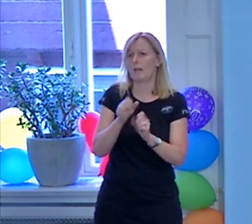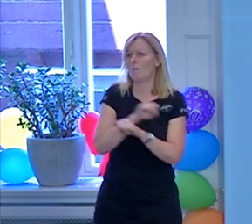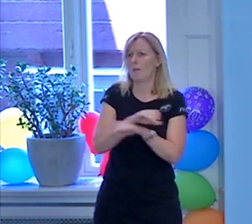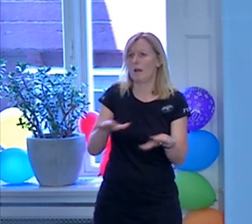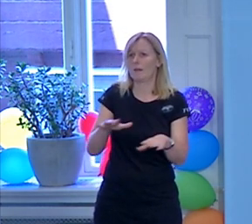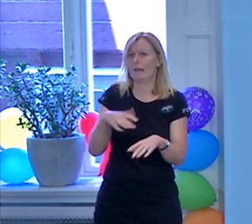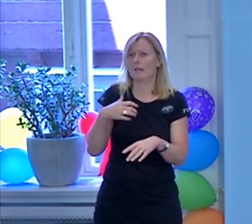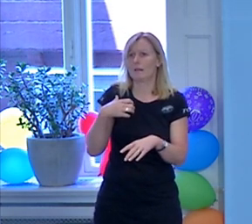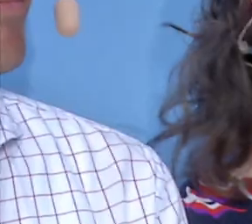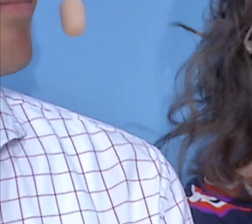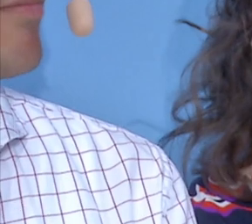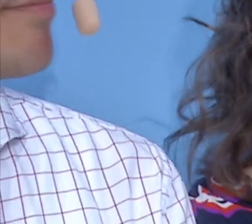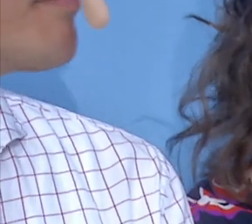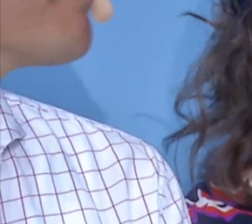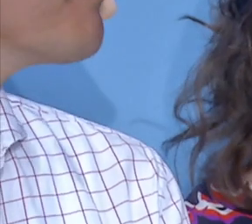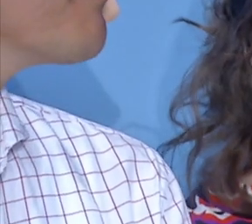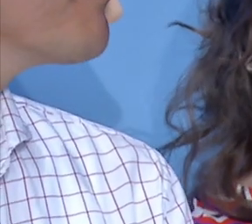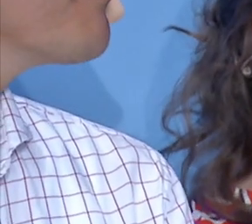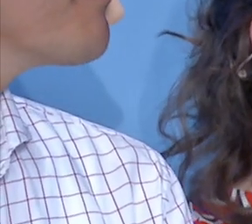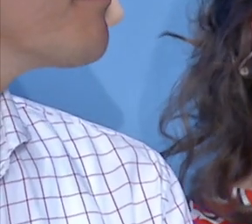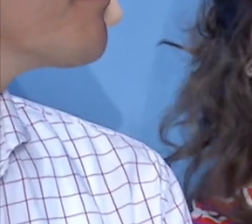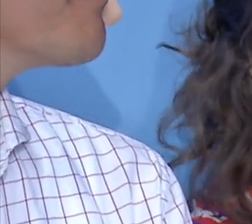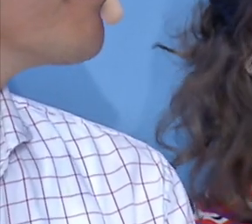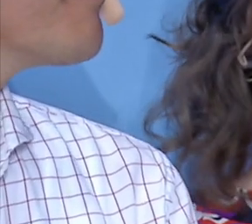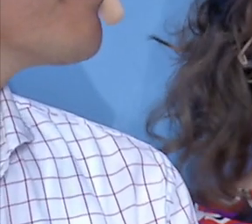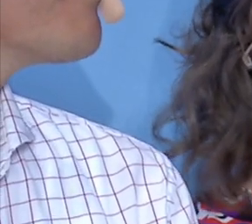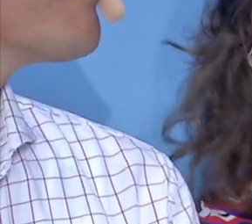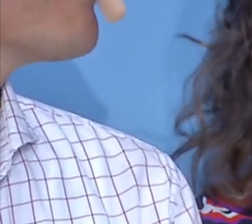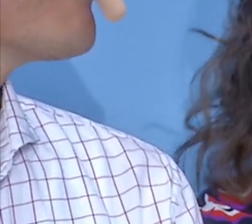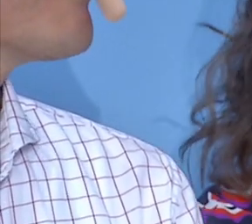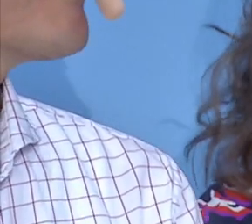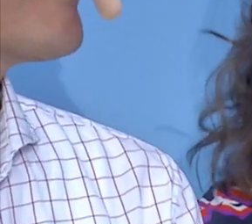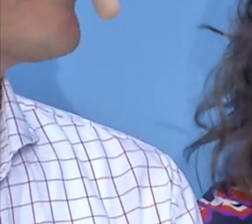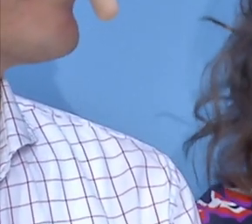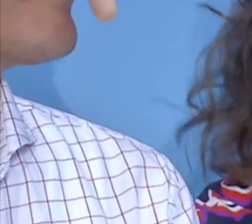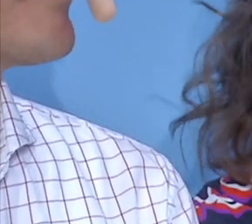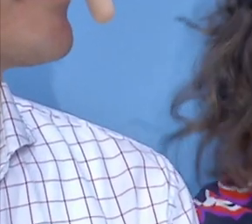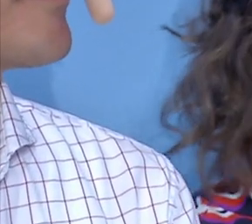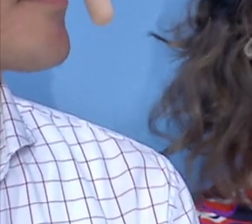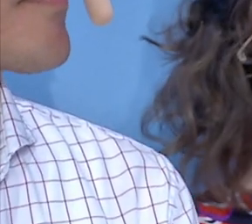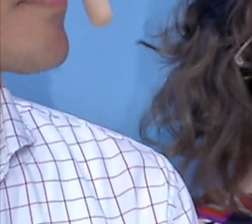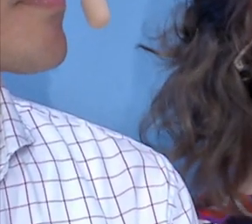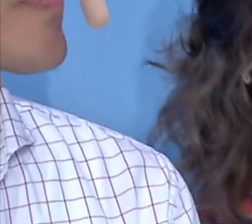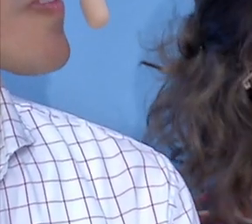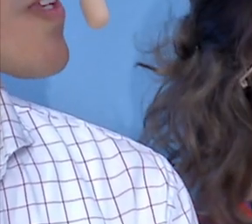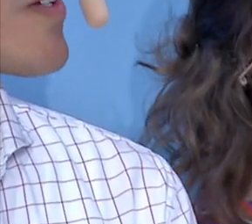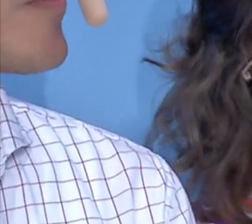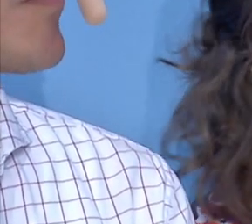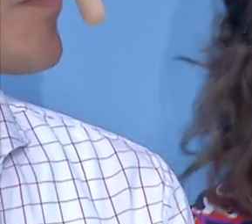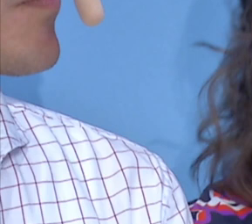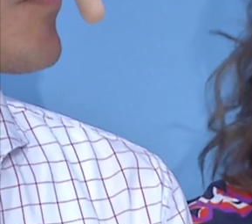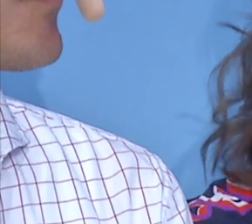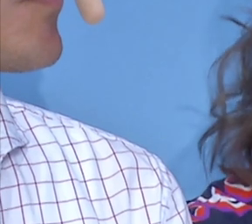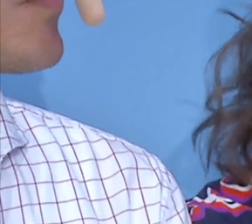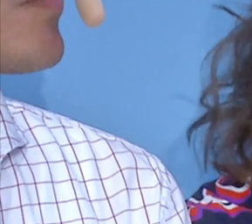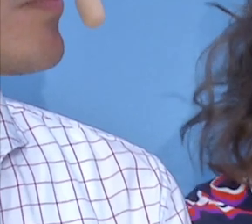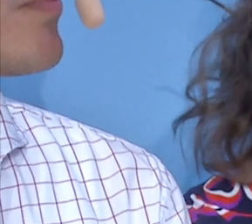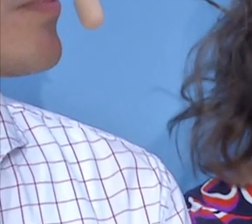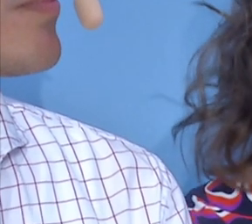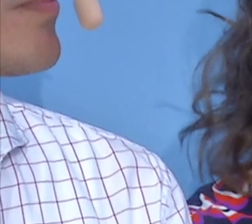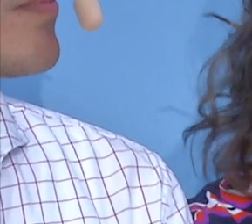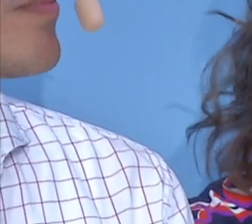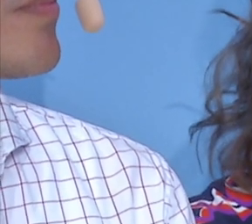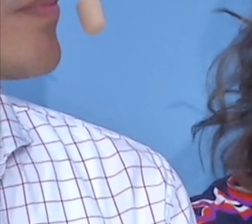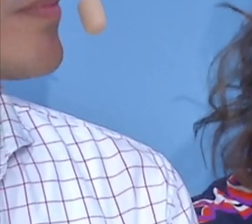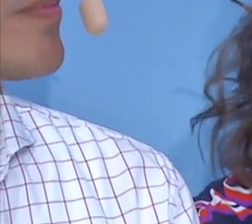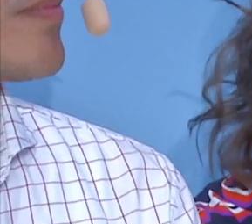riksdagen, efterfrågat förändringar för att inte minst komma till rätta med kompetensutvisningarna. Och vi är ju väldigt frustrerade över att det inte händer någonting. Och det är klart att nu tar man